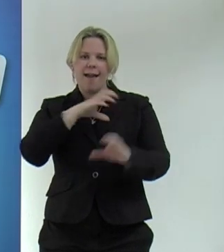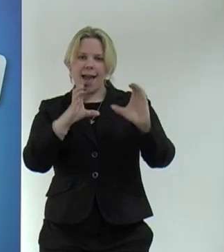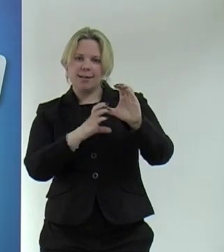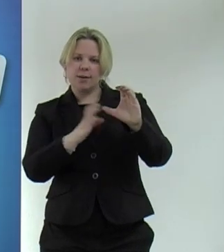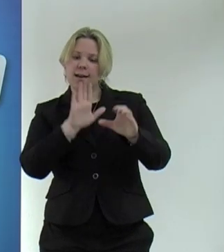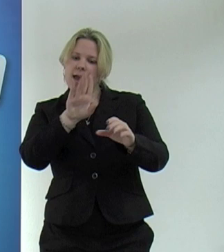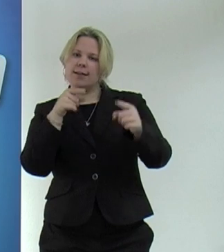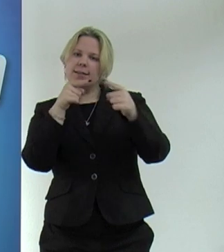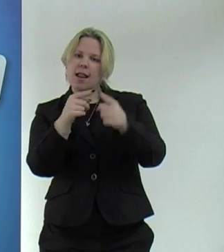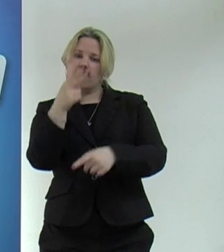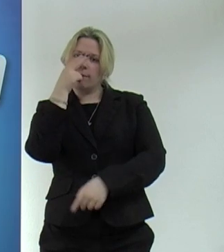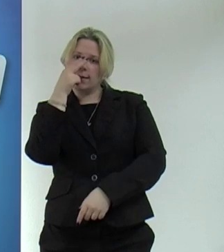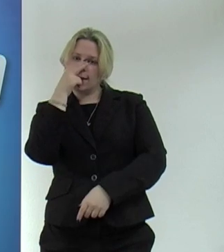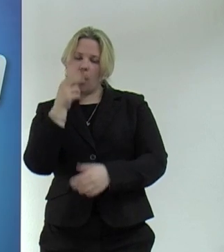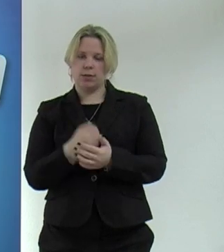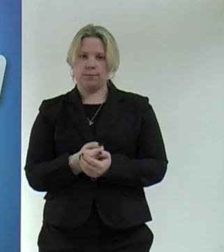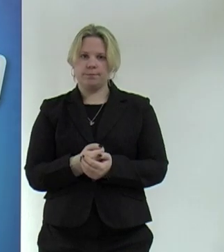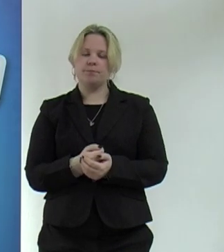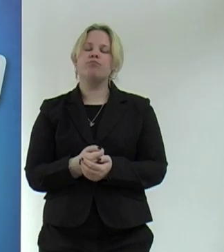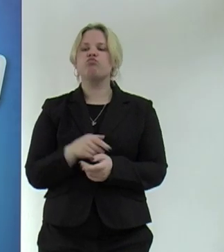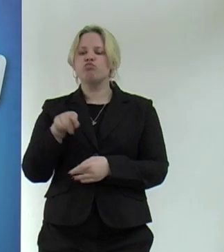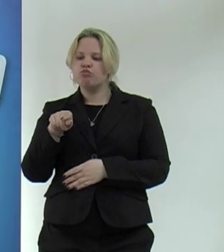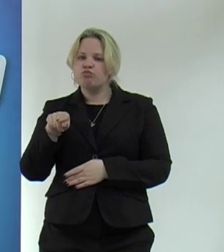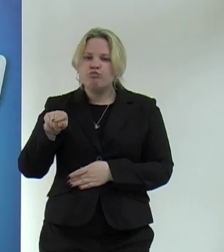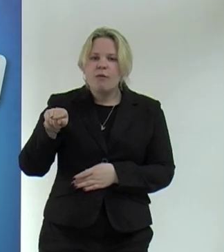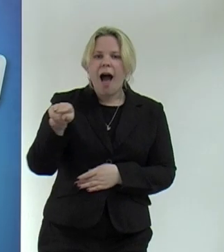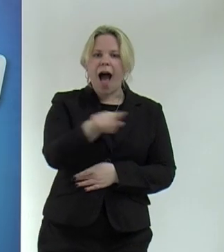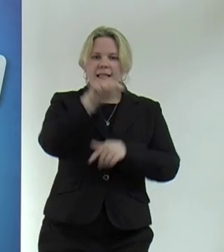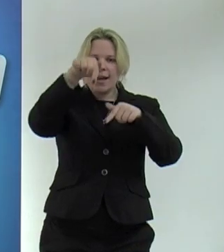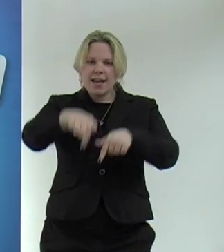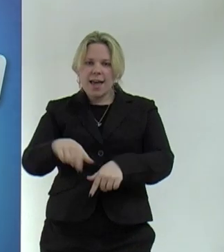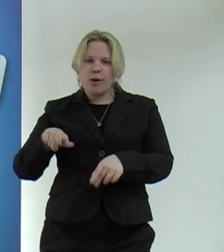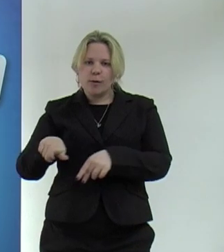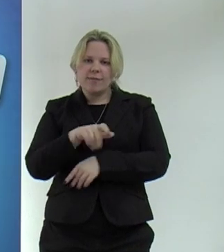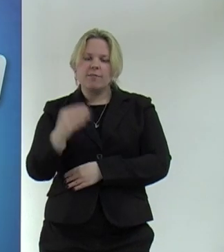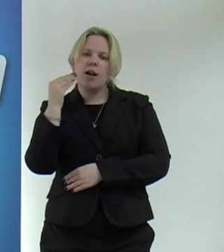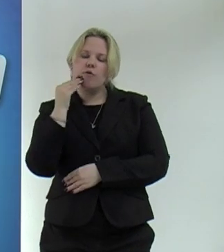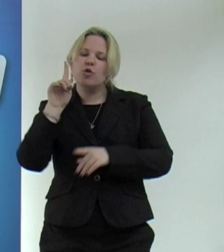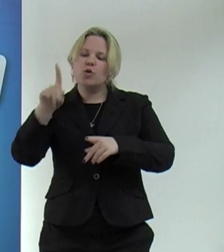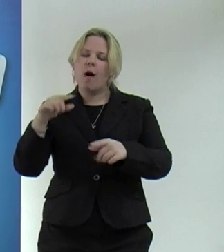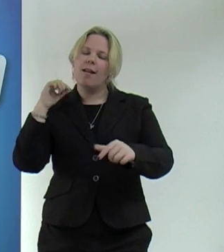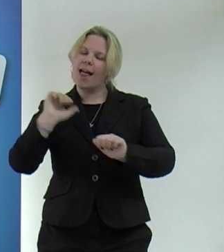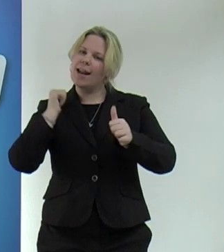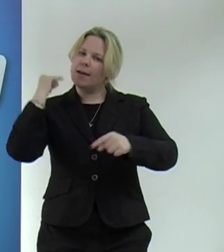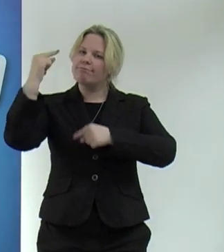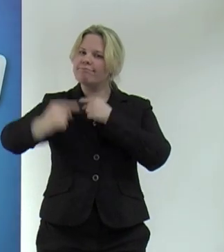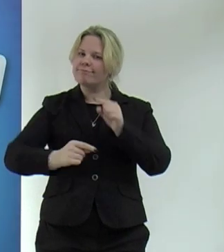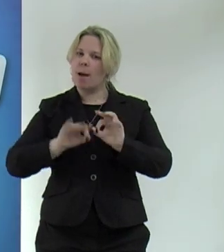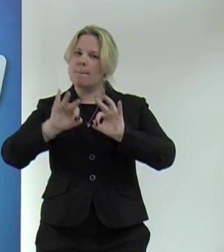Den Menschen in Nordrhein-Westfalen soll es wieder besser gehen. Damit Nordrhein-Westfalen eine